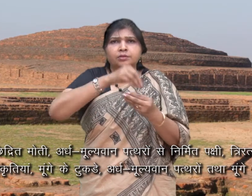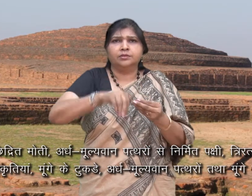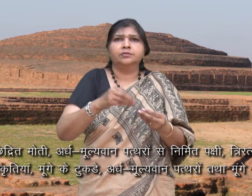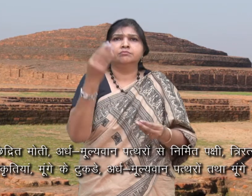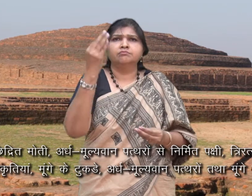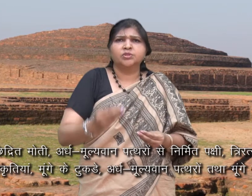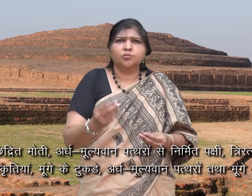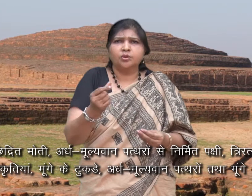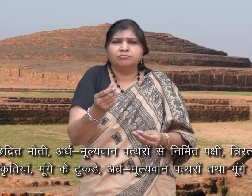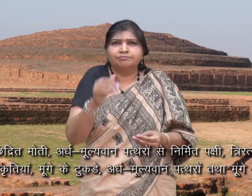अर्धमूल्यवान पत्थरों